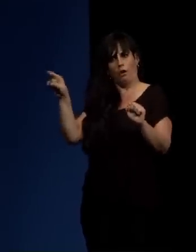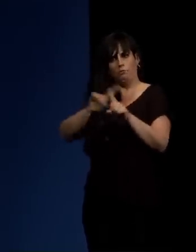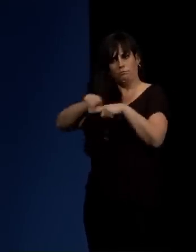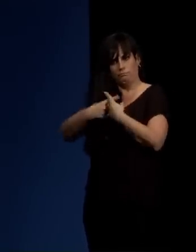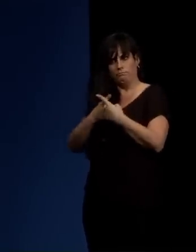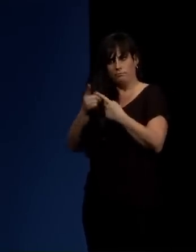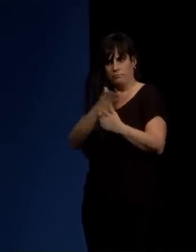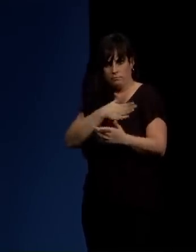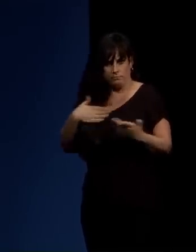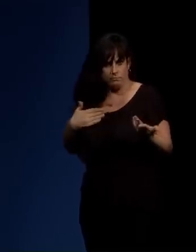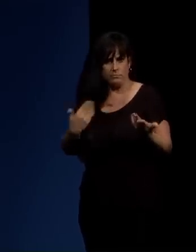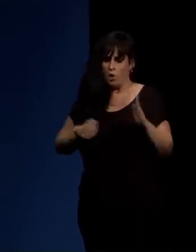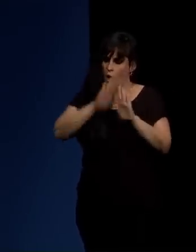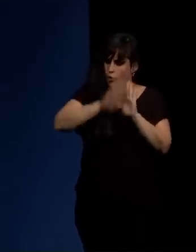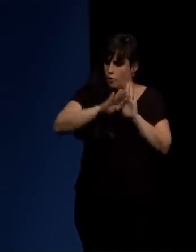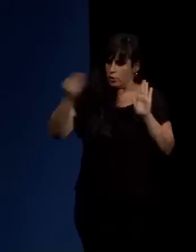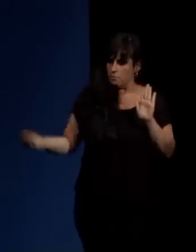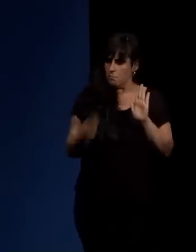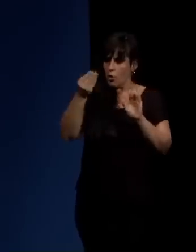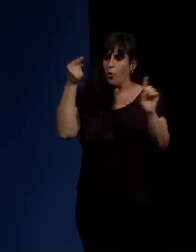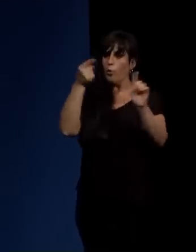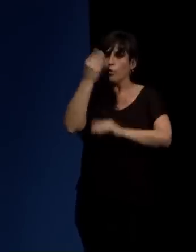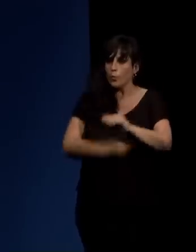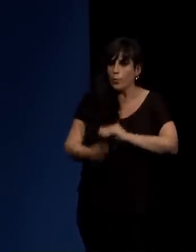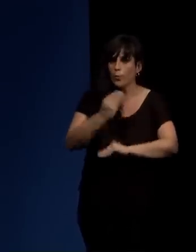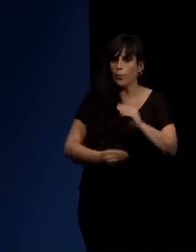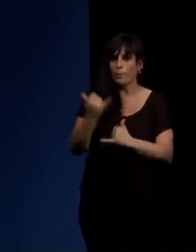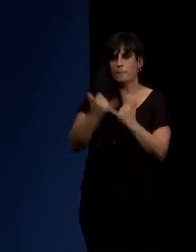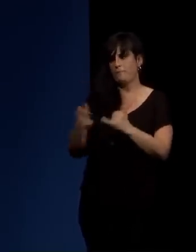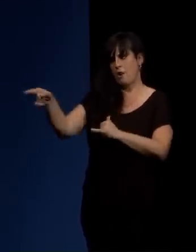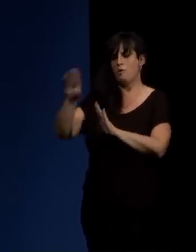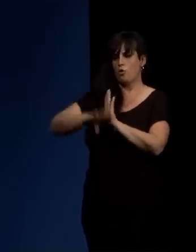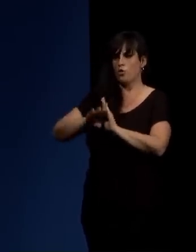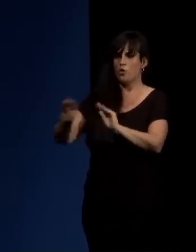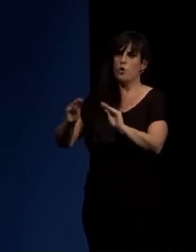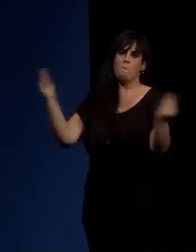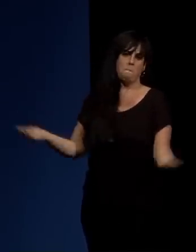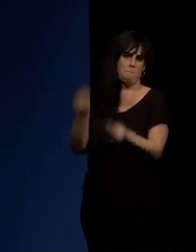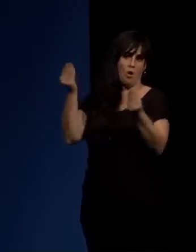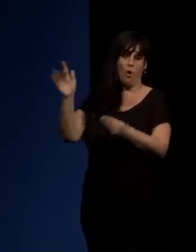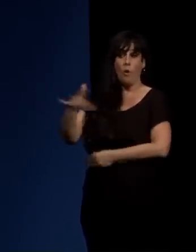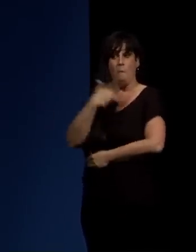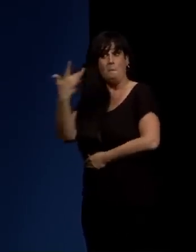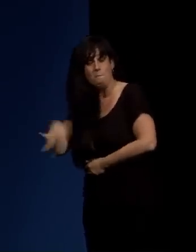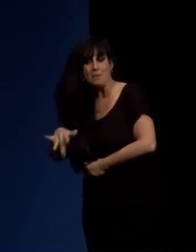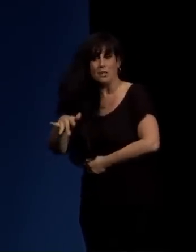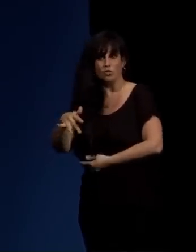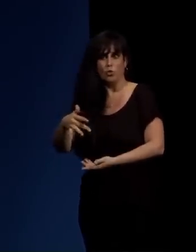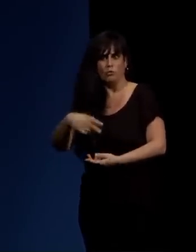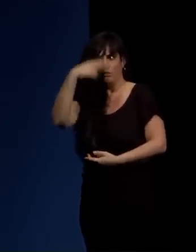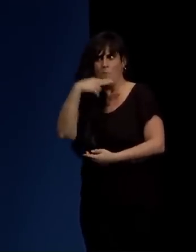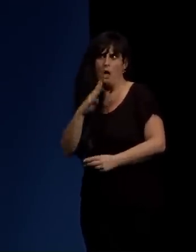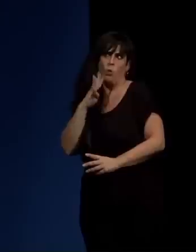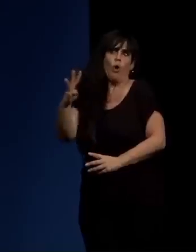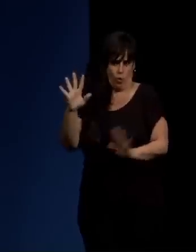poida ter fillos. Vamos a aumentar todas as condicións. A Feijóo moito máis. E lle vamos a dar un permiso de paternidade moi superior ao dos países nórdicos. 4